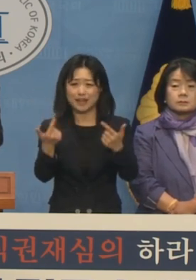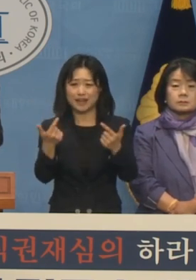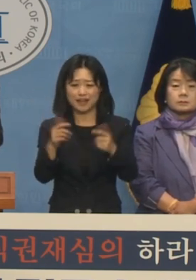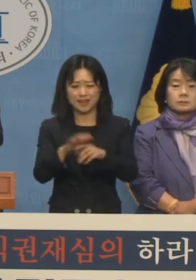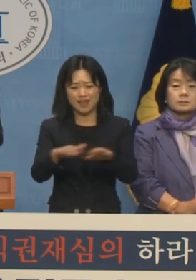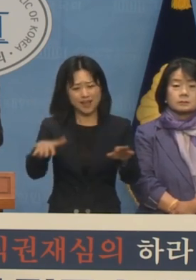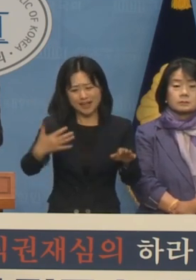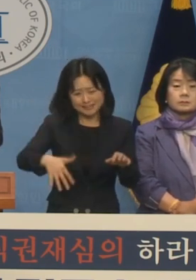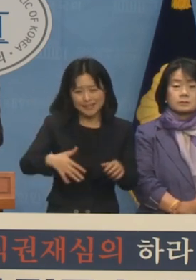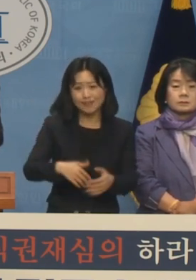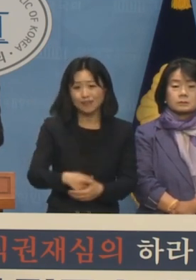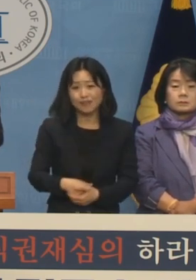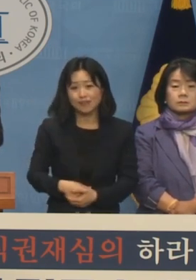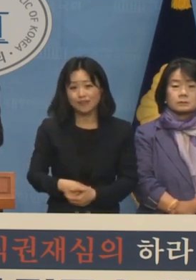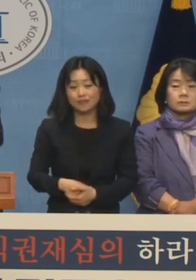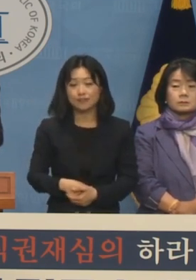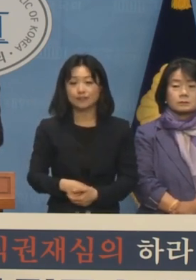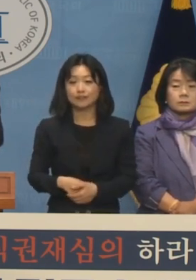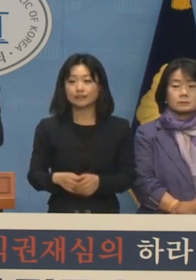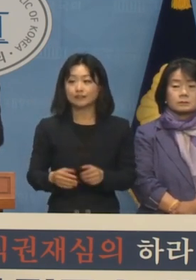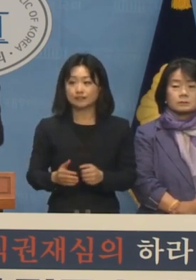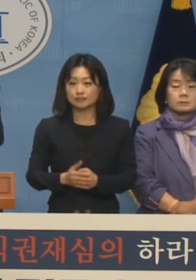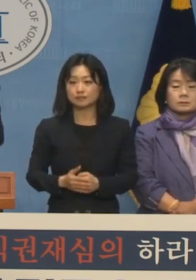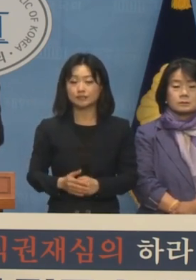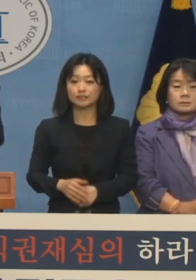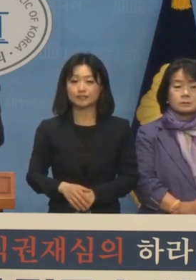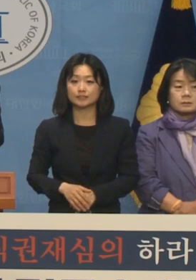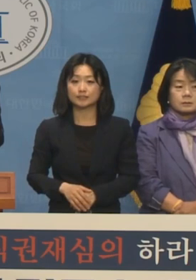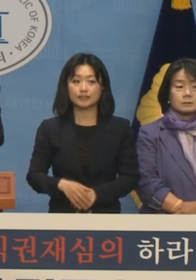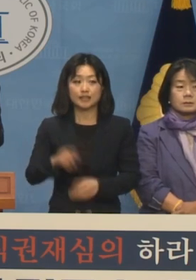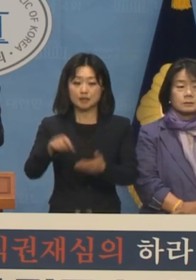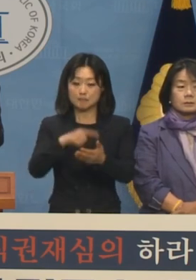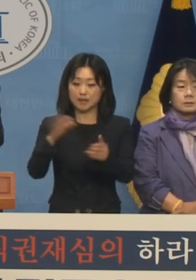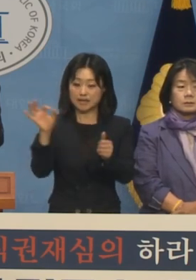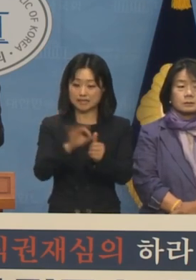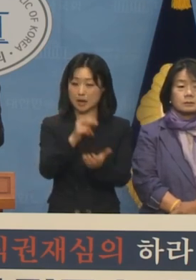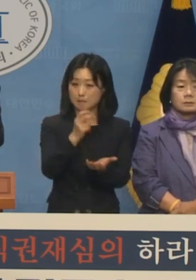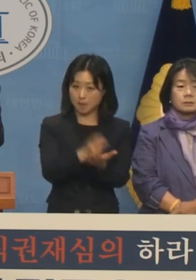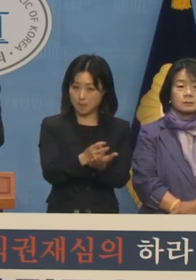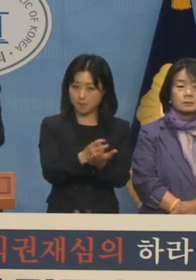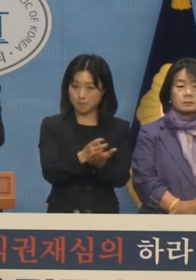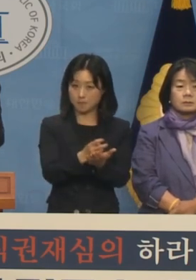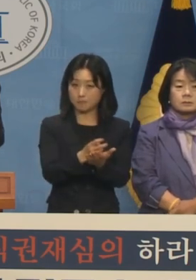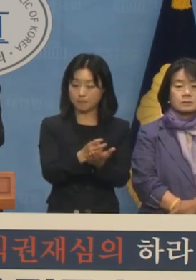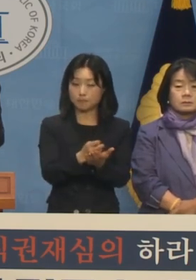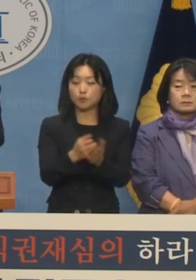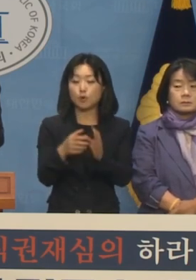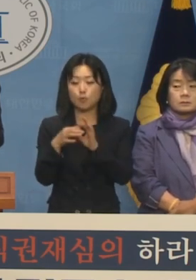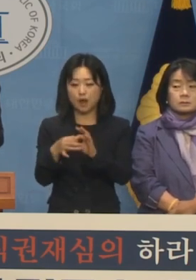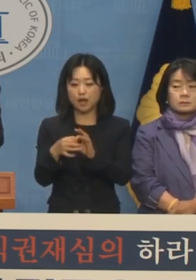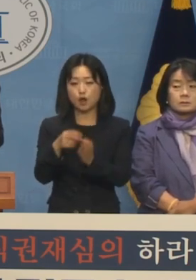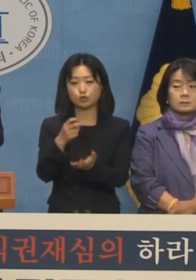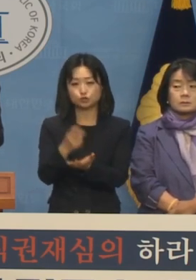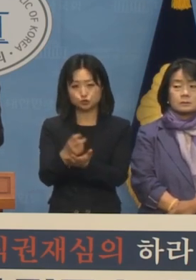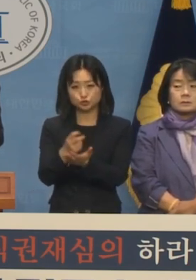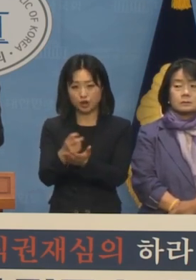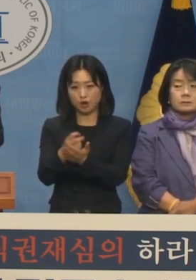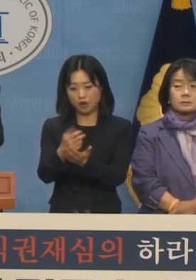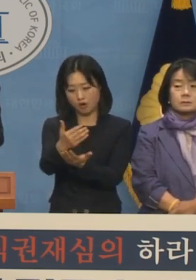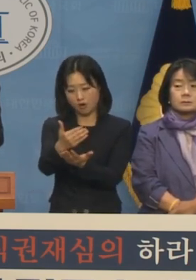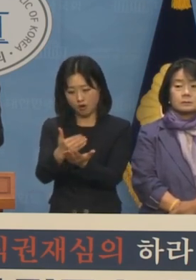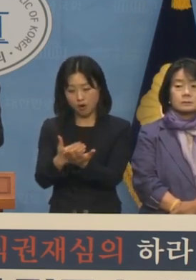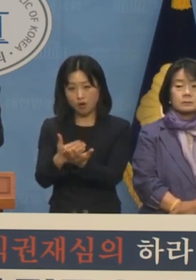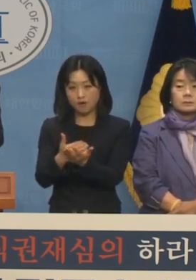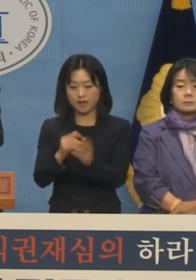해결될 수가 없습니다. 그렇기 때문에 이 배보상법과 여러 관련된 규정들을